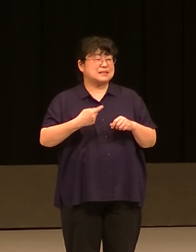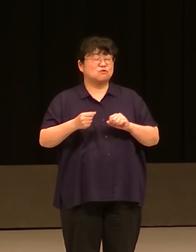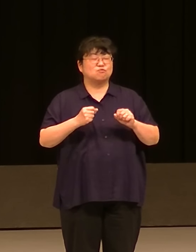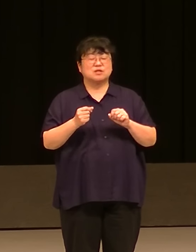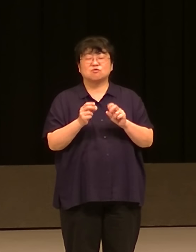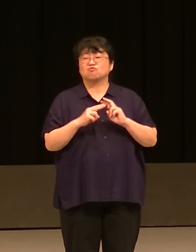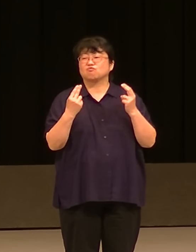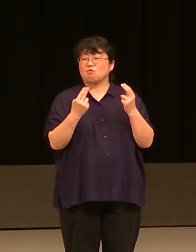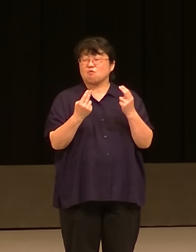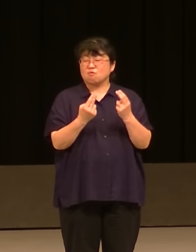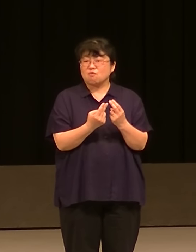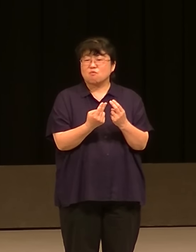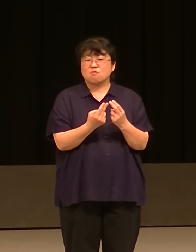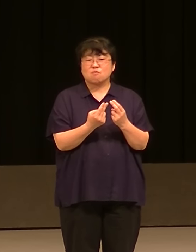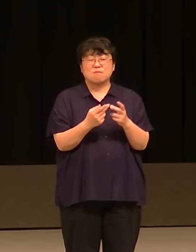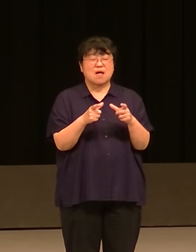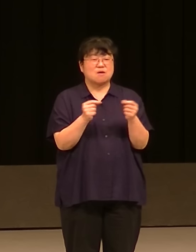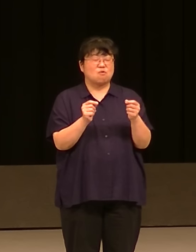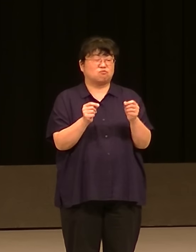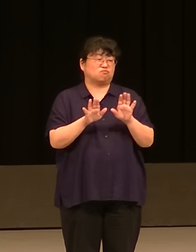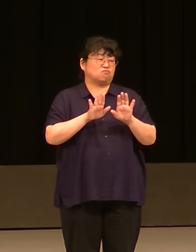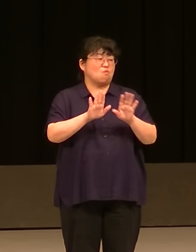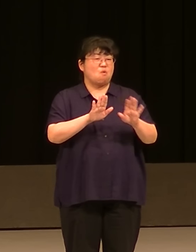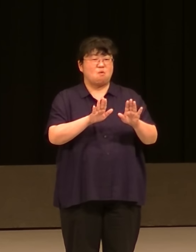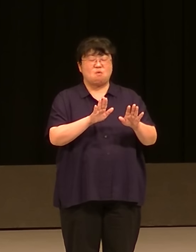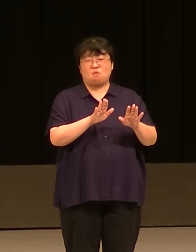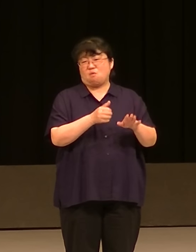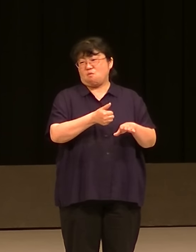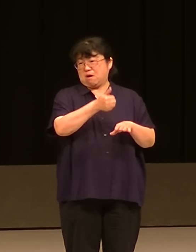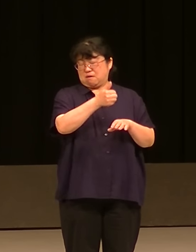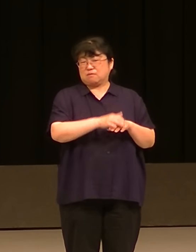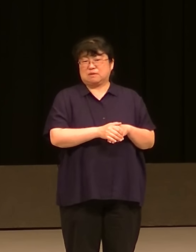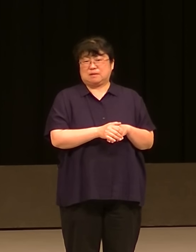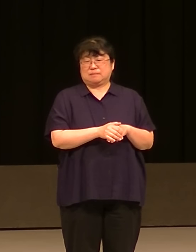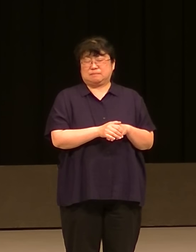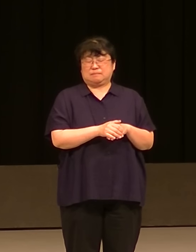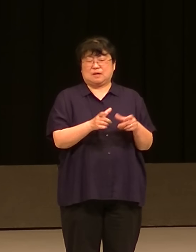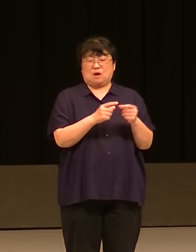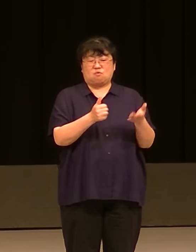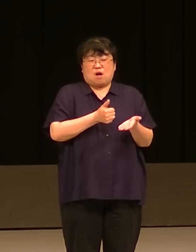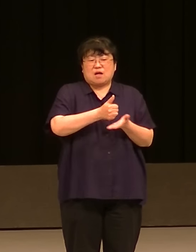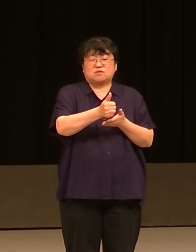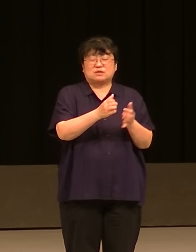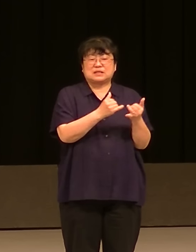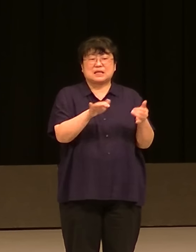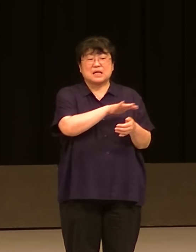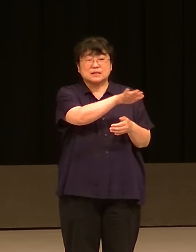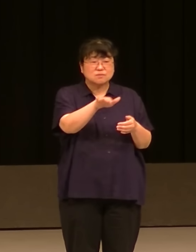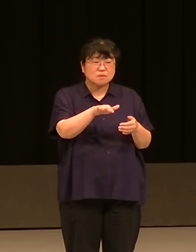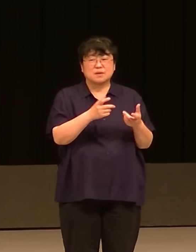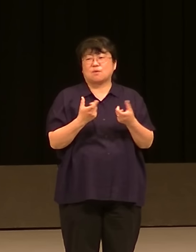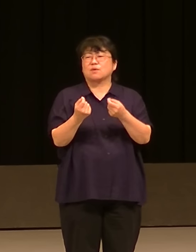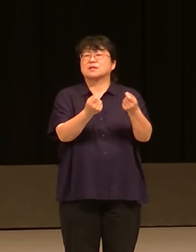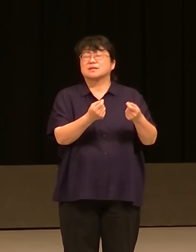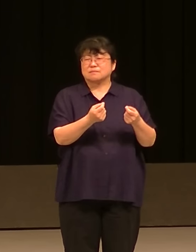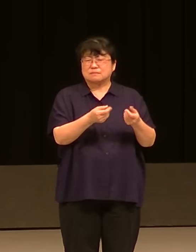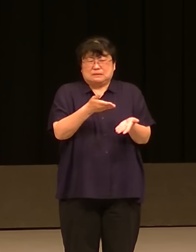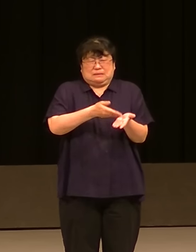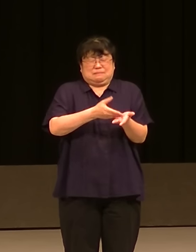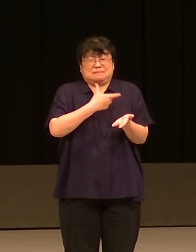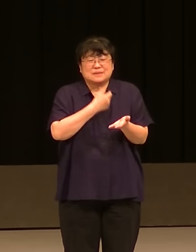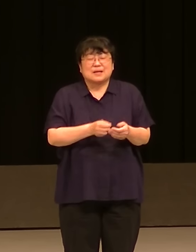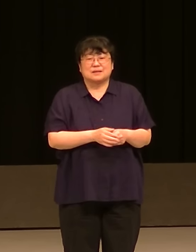あ国防派、というか、国家主義者たちはみんな完全にそうですよね。ここ